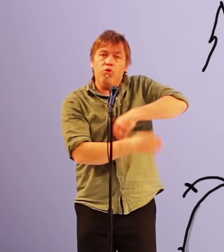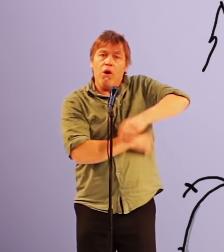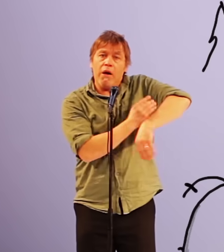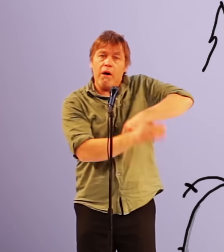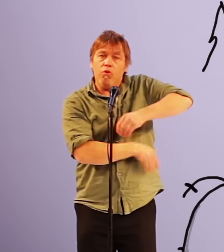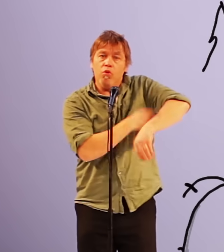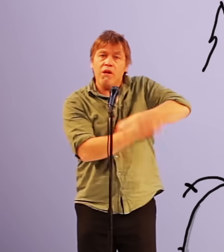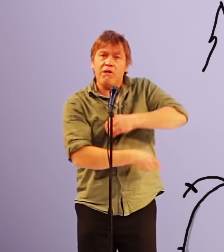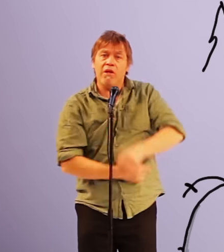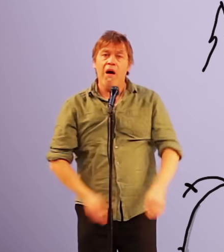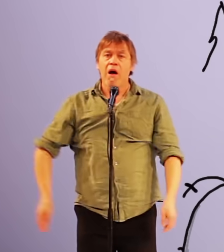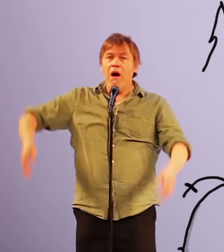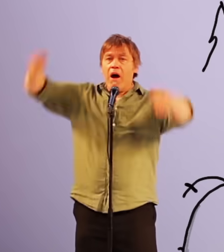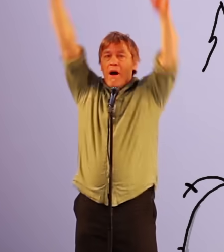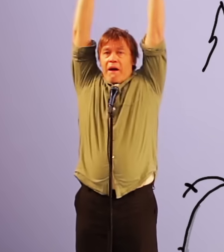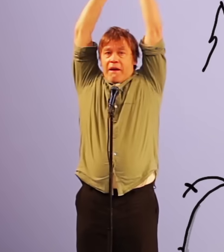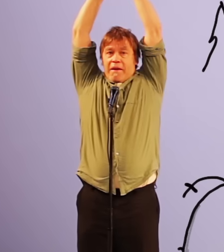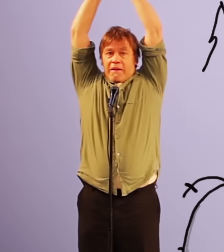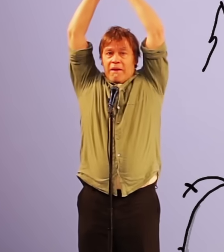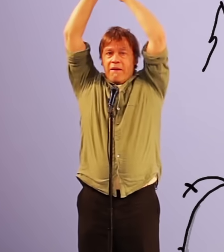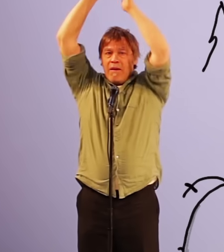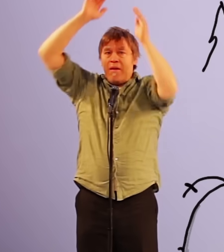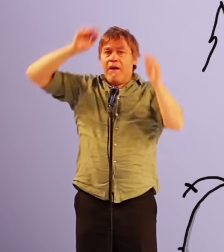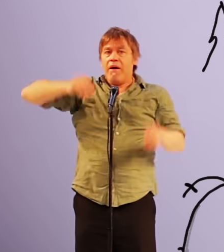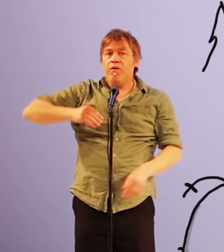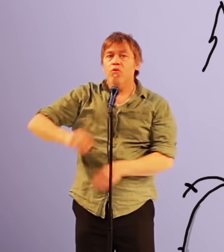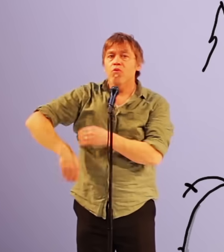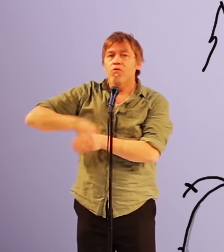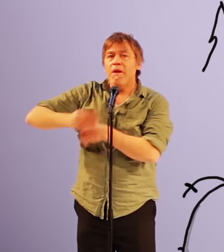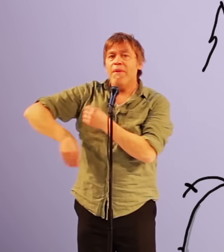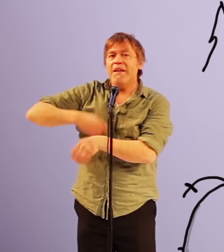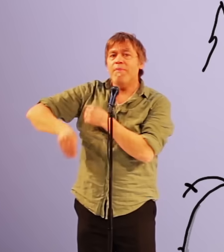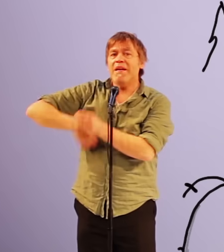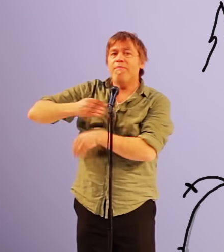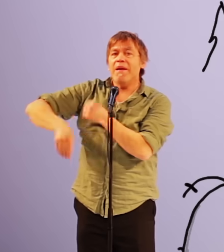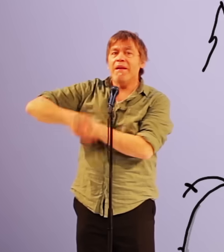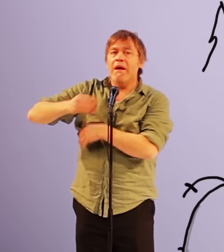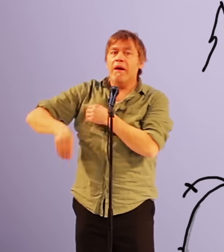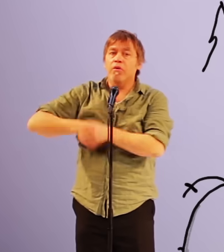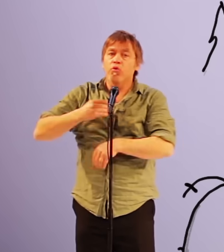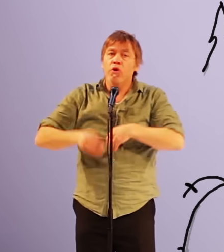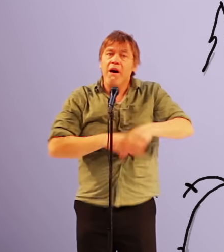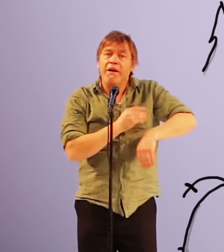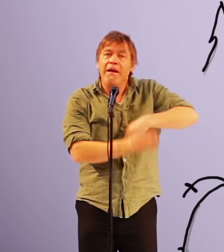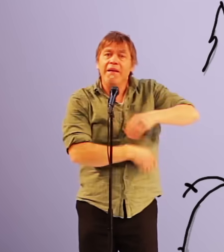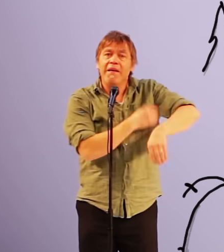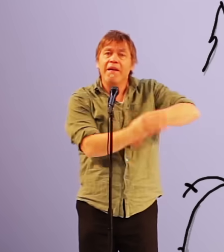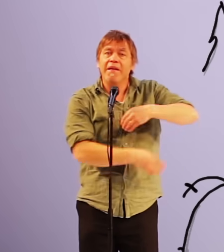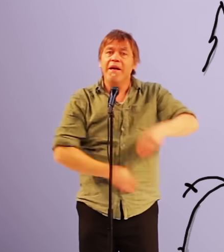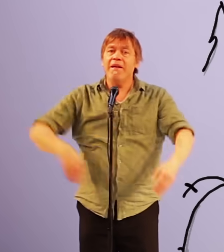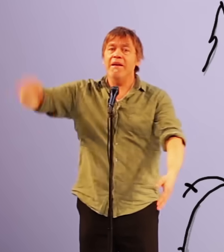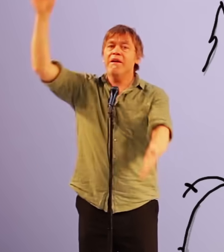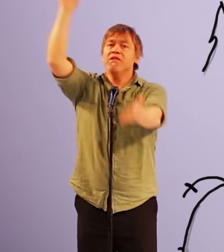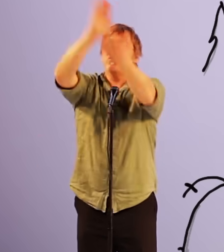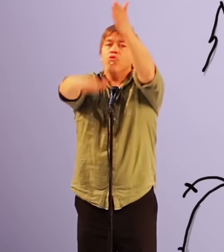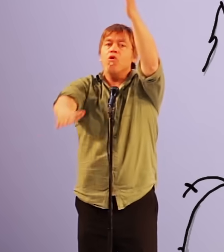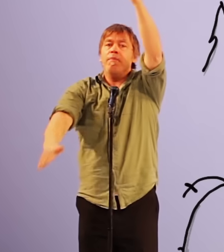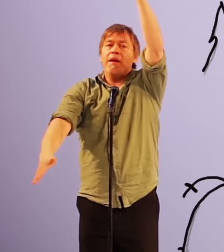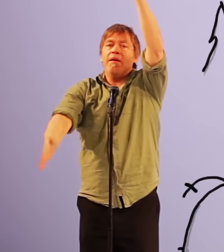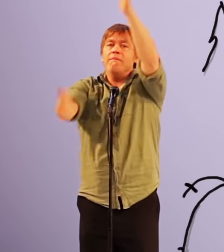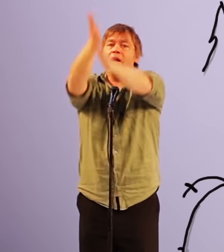suuresta runolankarullasta. Hei! Ruune peri peri peri, runoja keri keri keri,